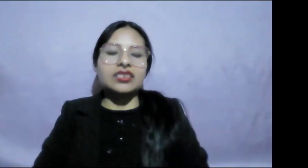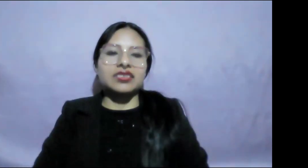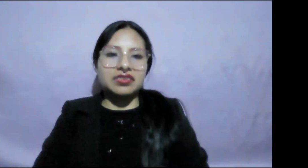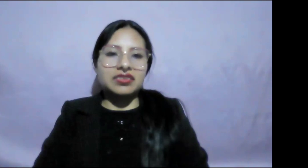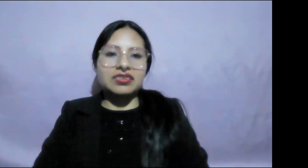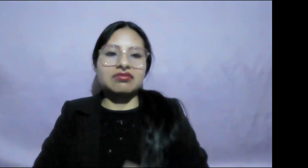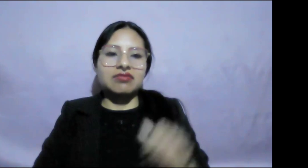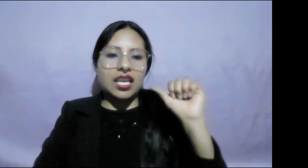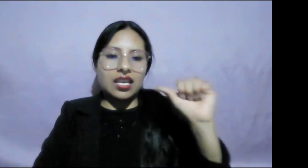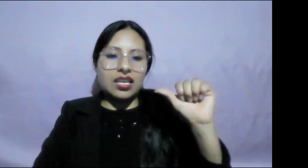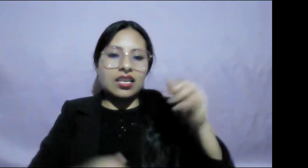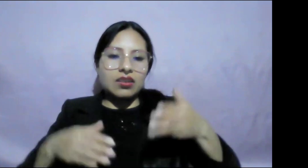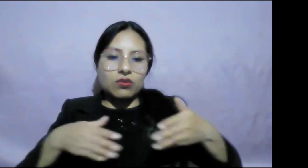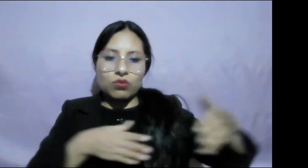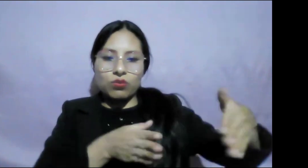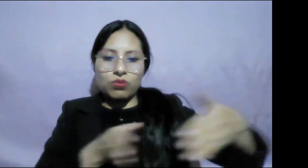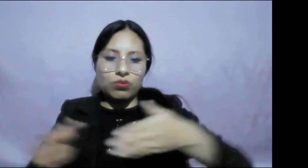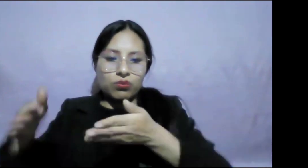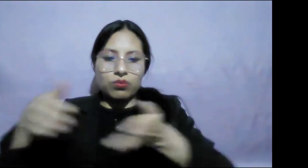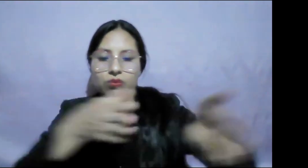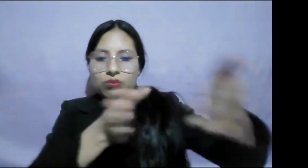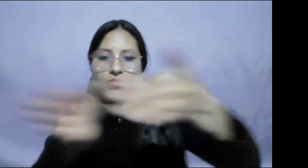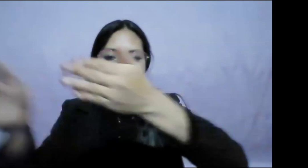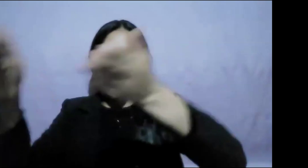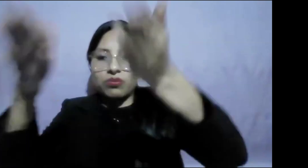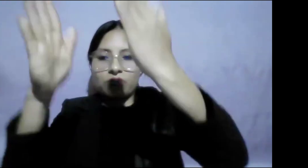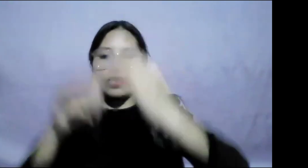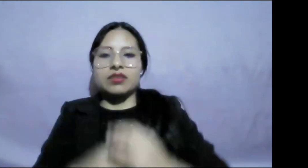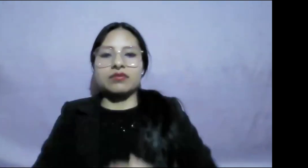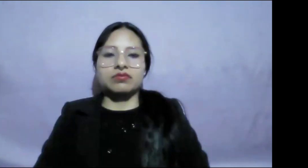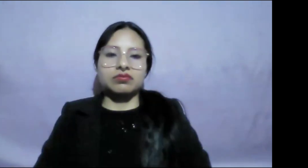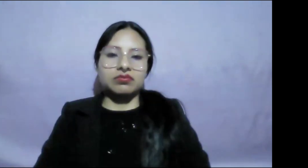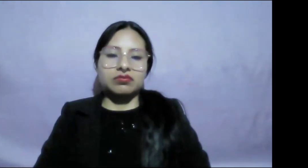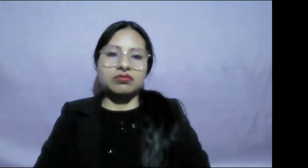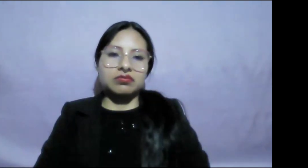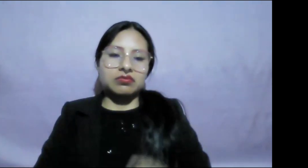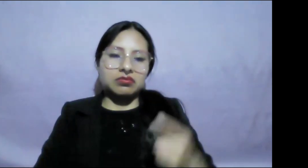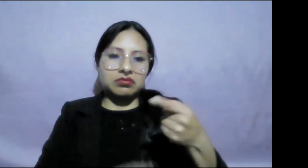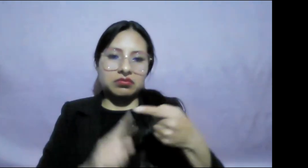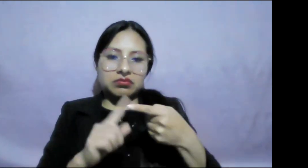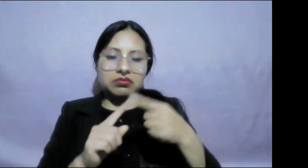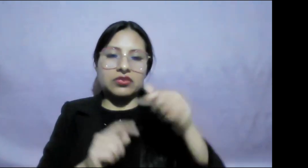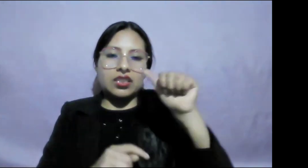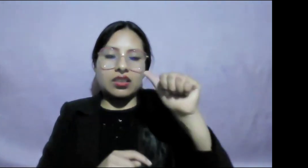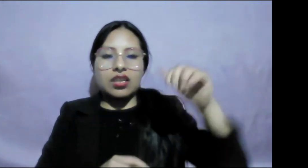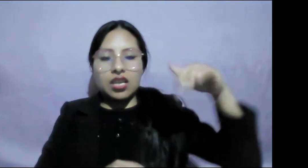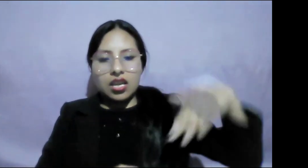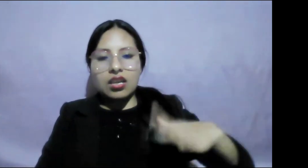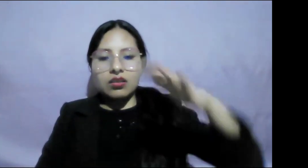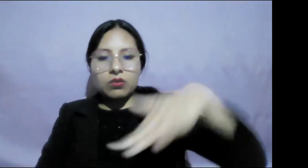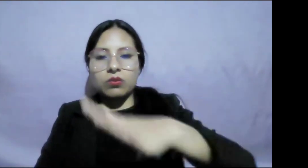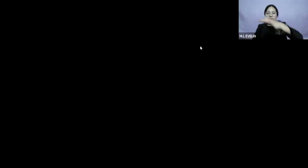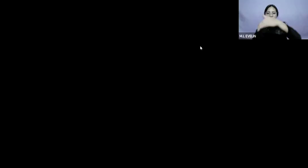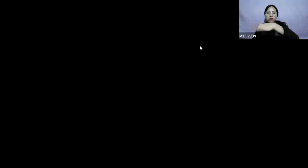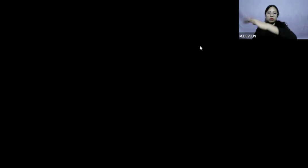Soledad y bueno no te preocupes entiendo por qué está apagada tu cámara de aquí Cualquier consulta aquí estamos muy